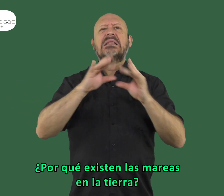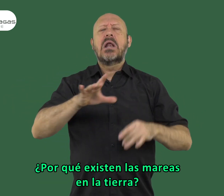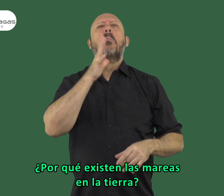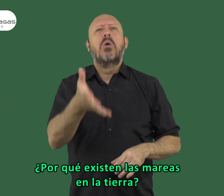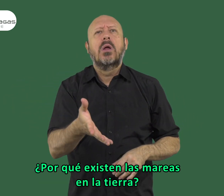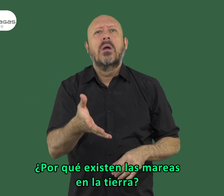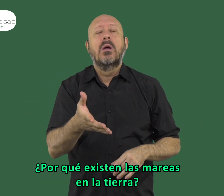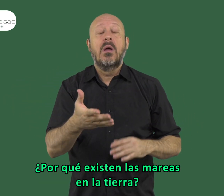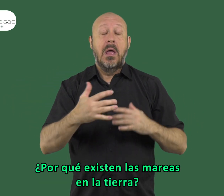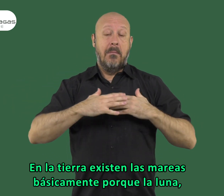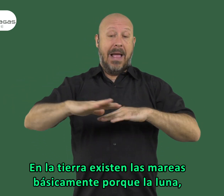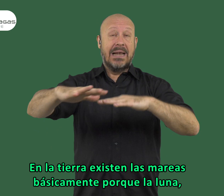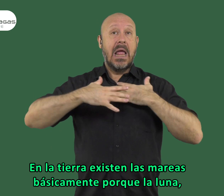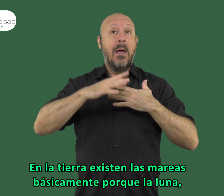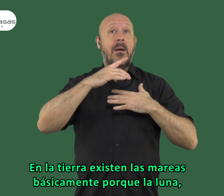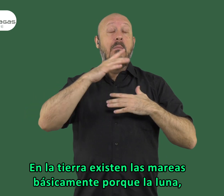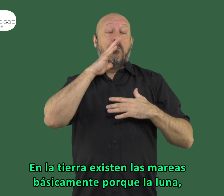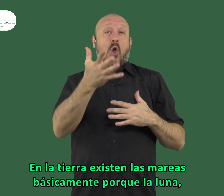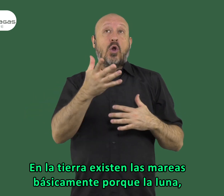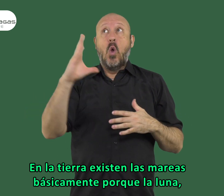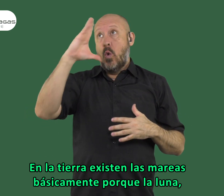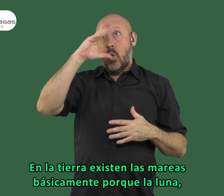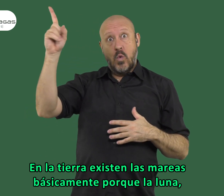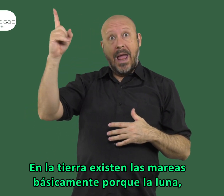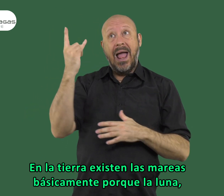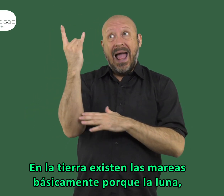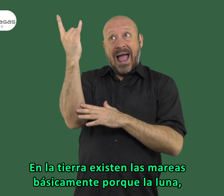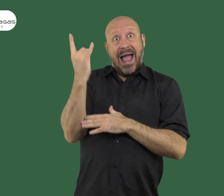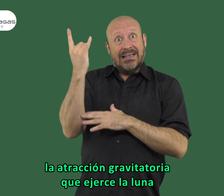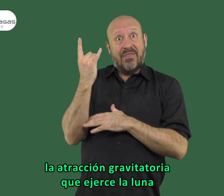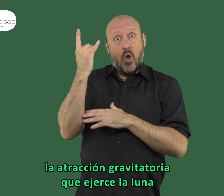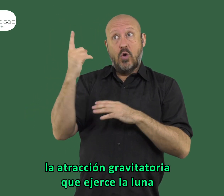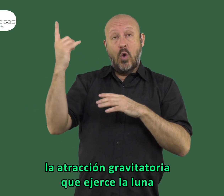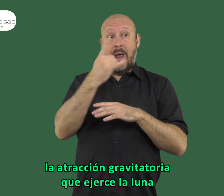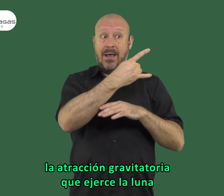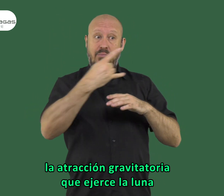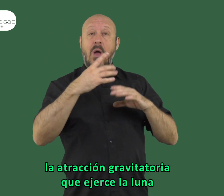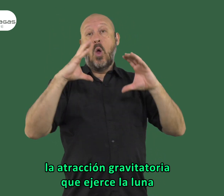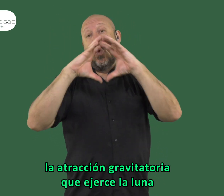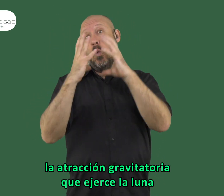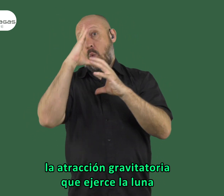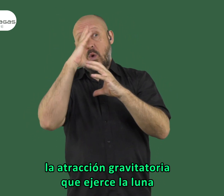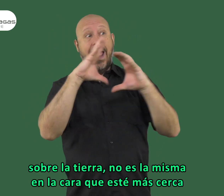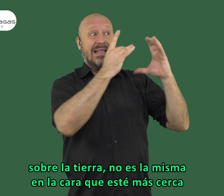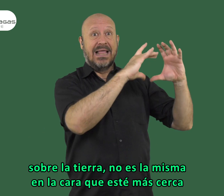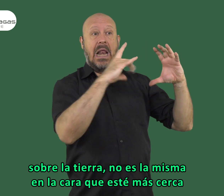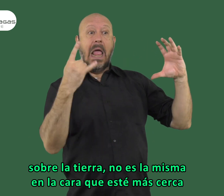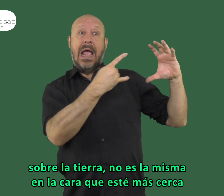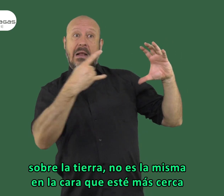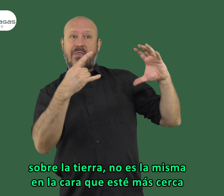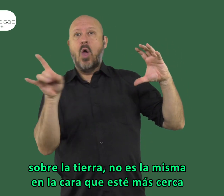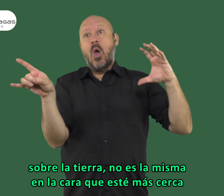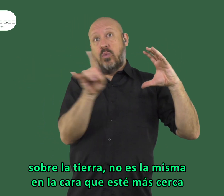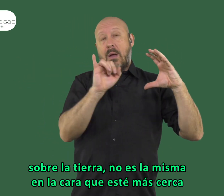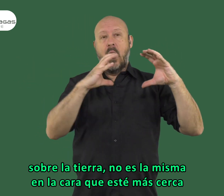existen las mareas en la Tierra? En la Tierra existen las mareas básicamente porque la Luna, la atracción gravitatoria que ejerce la Luna sobre la Tierra, no es